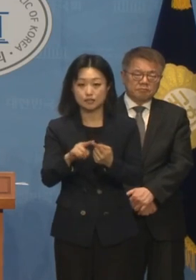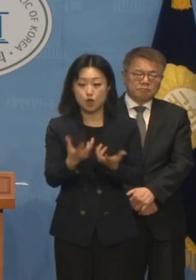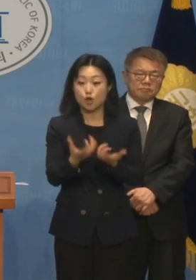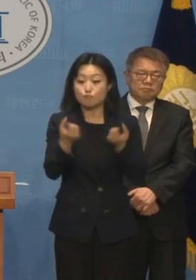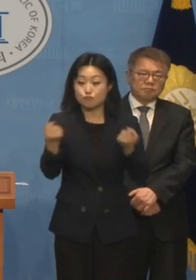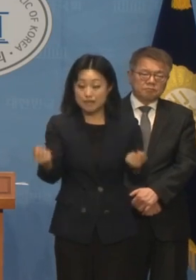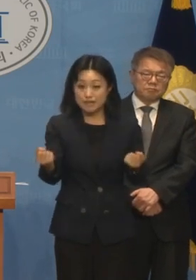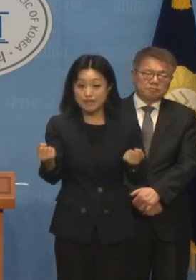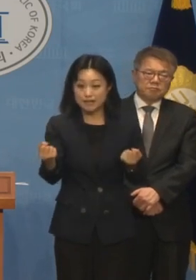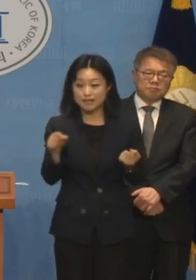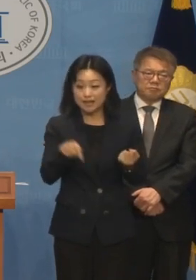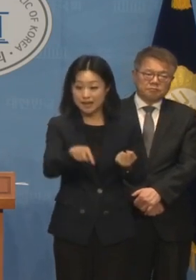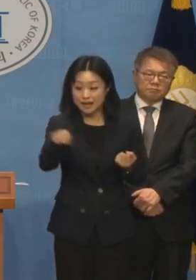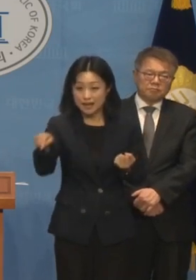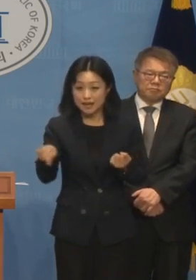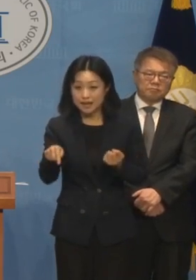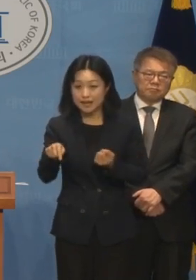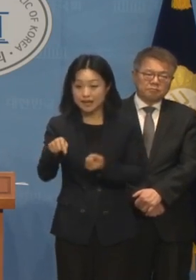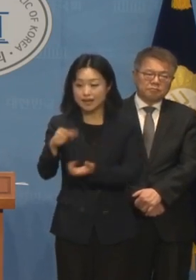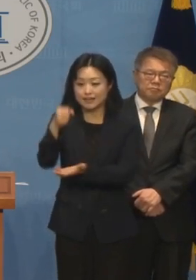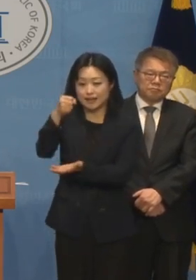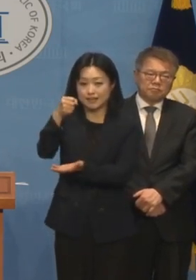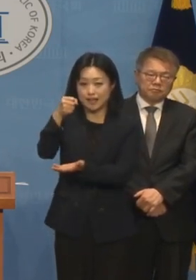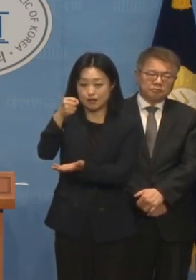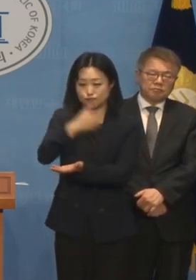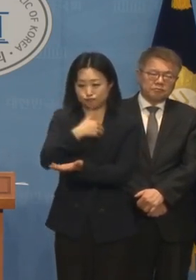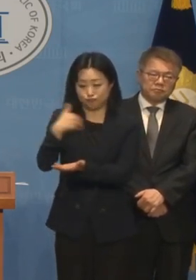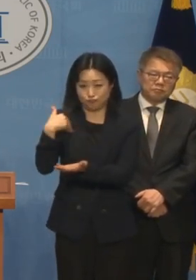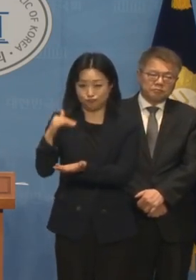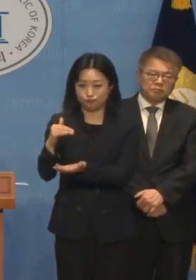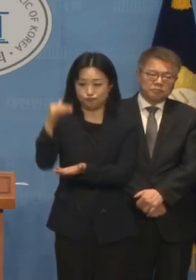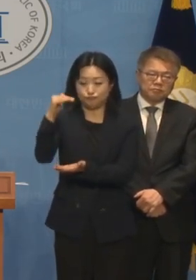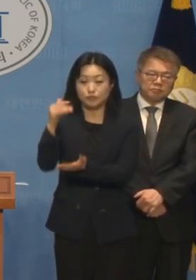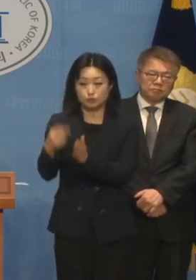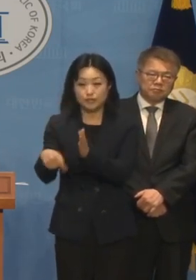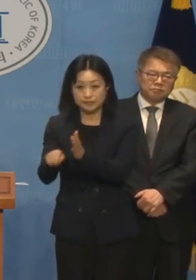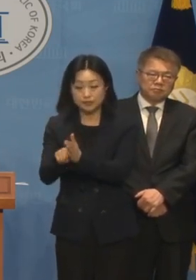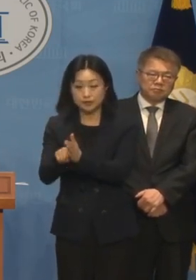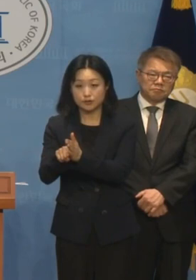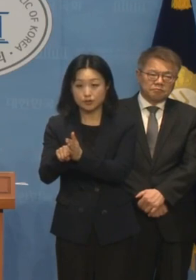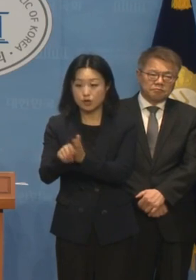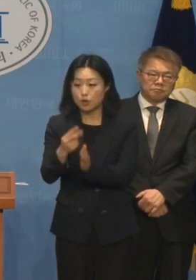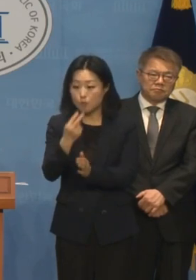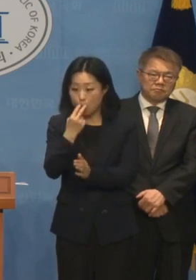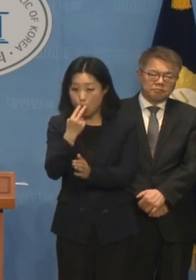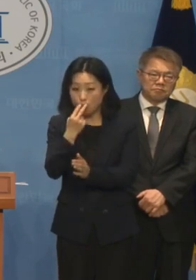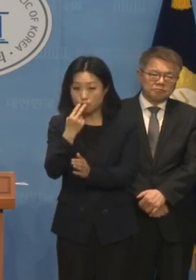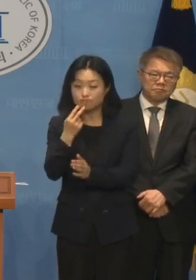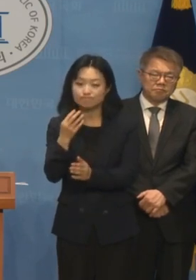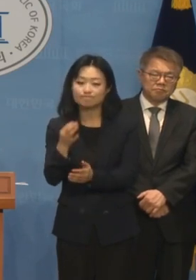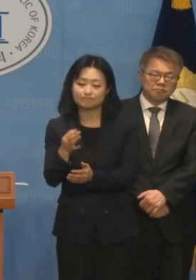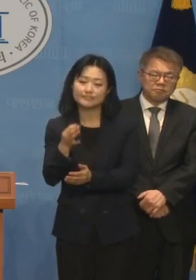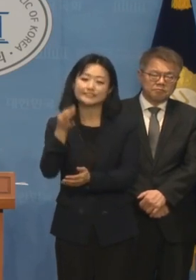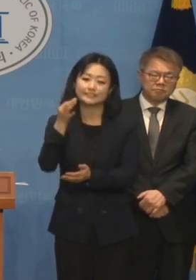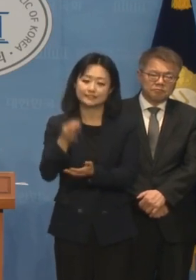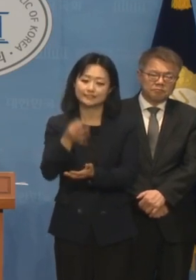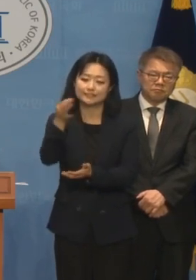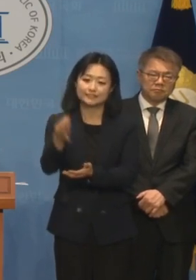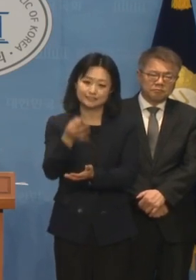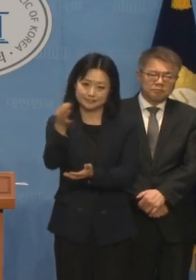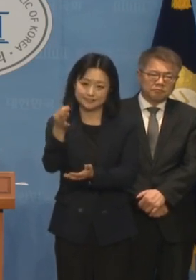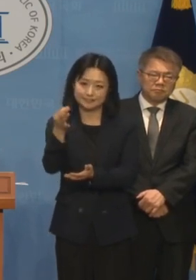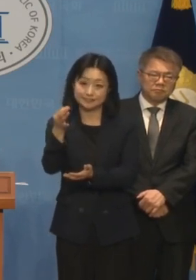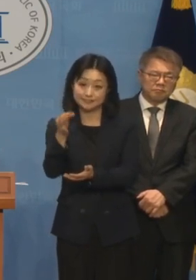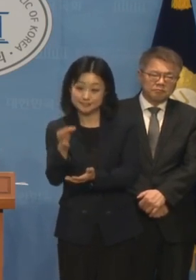개별 직역연금의 재정 건전성을 도모하는 방안에 대해서는 보험료율 인상에